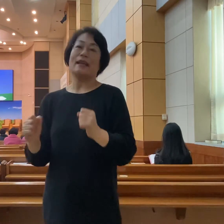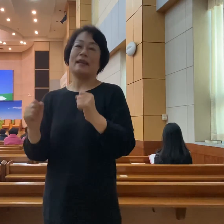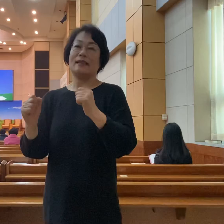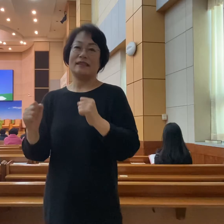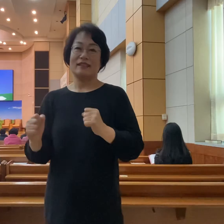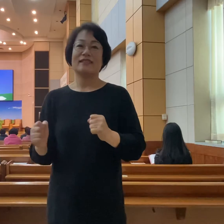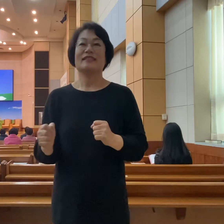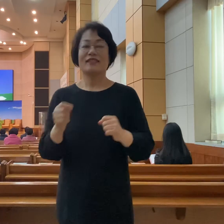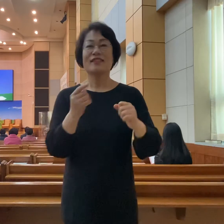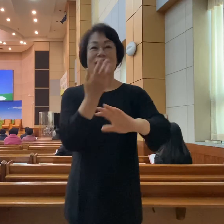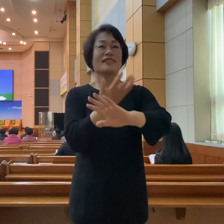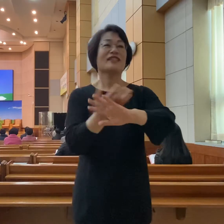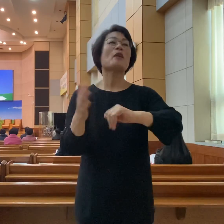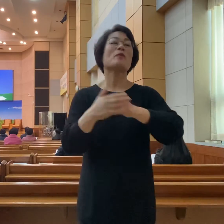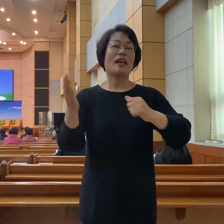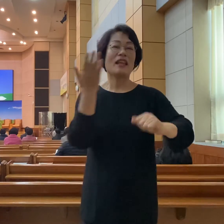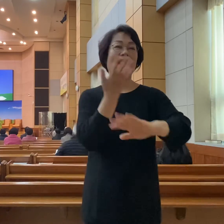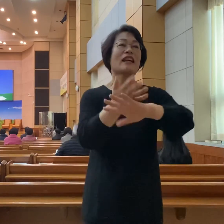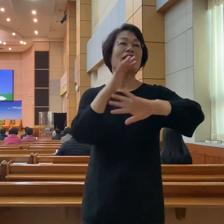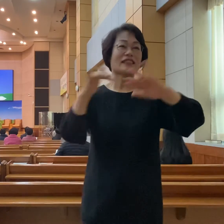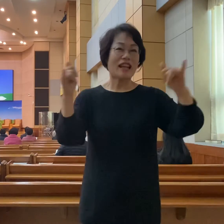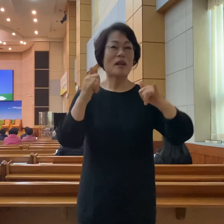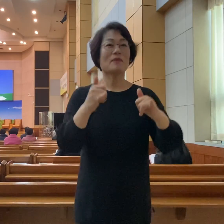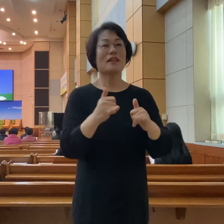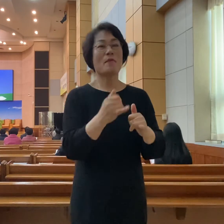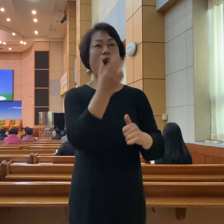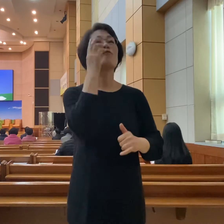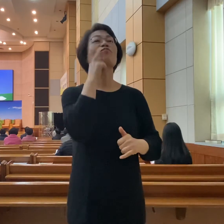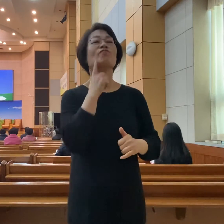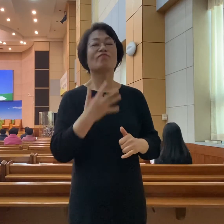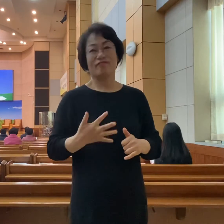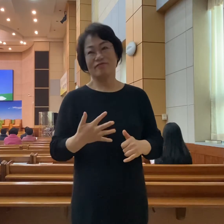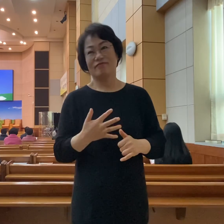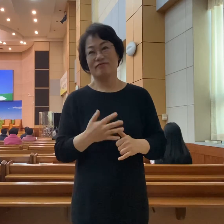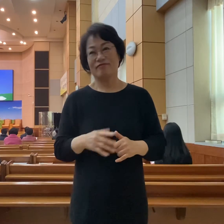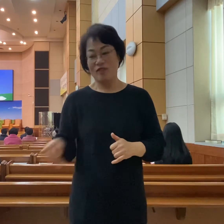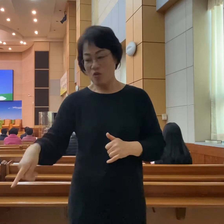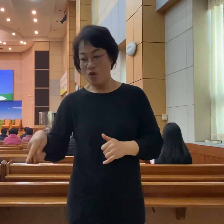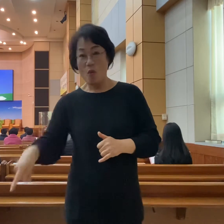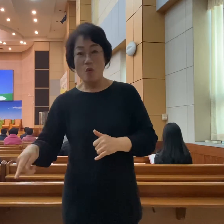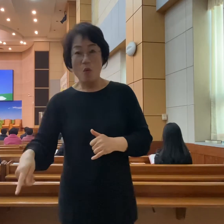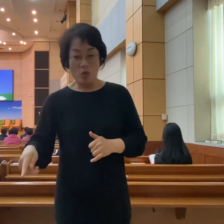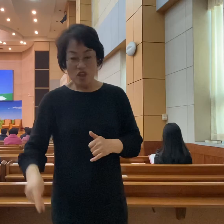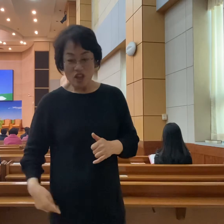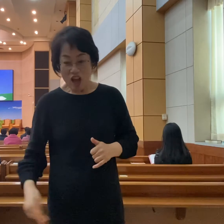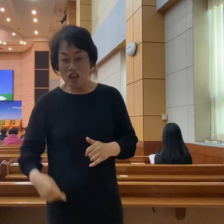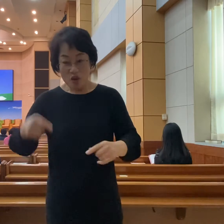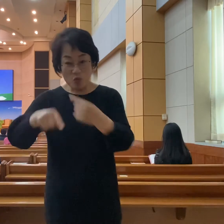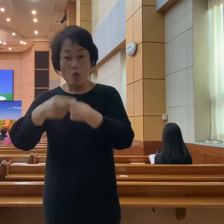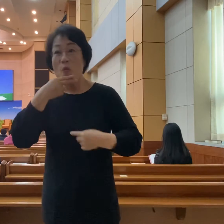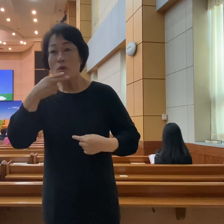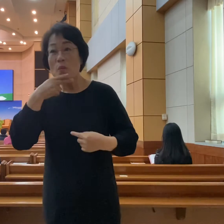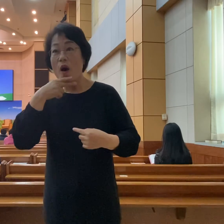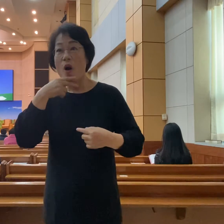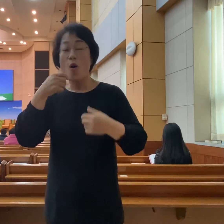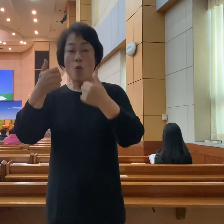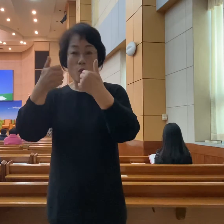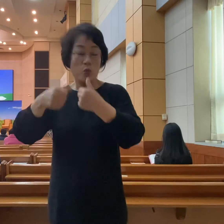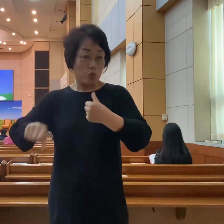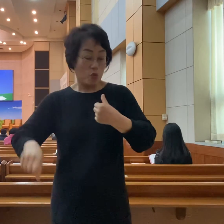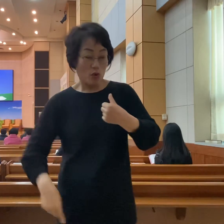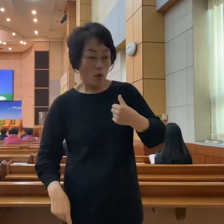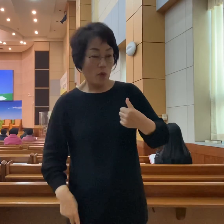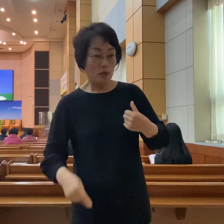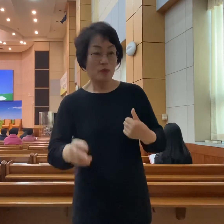부러워해가지고 그 다음 이야기는 안 나와요. 근데 제가 생각을 해보니까 그 마을에 남자들